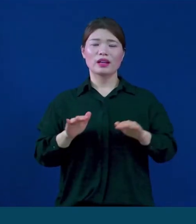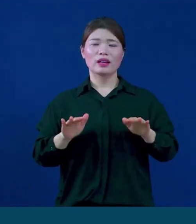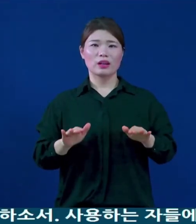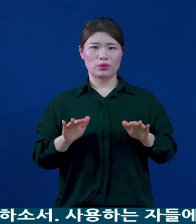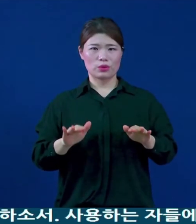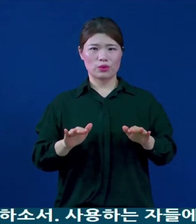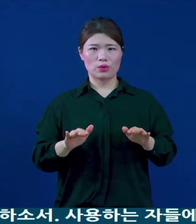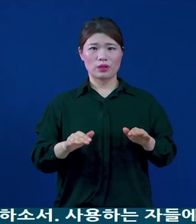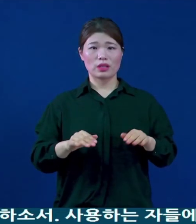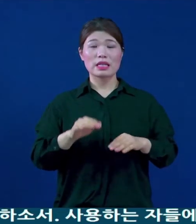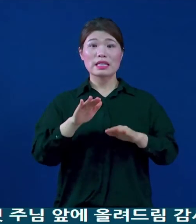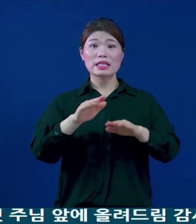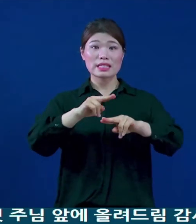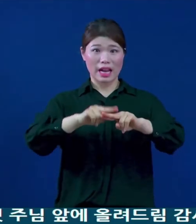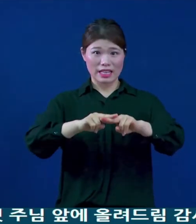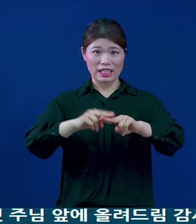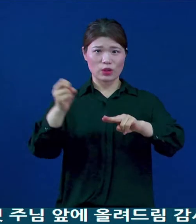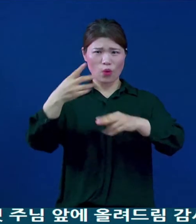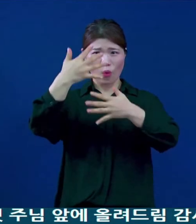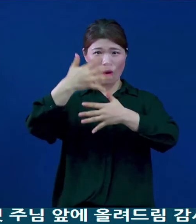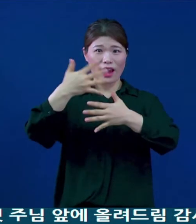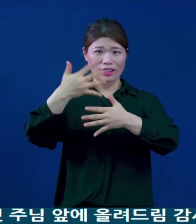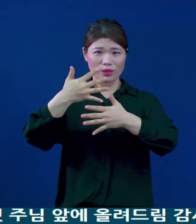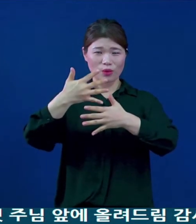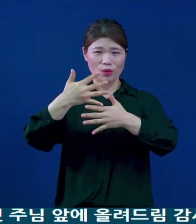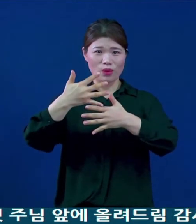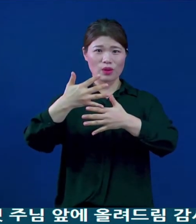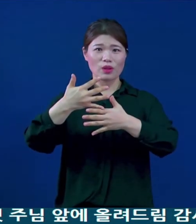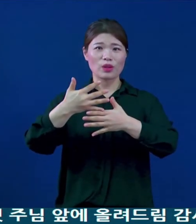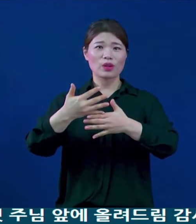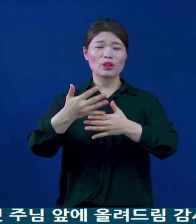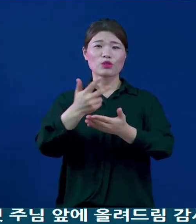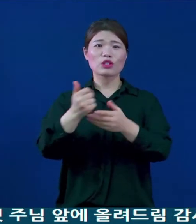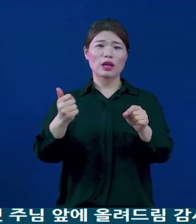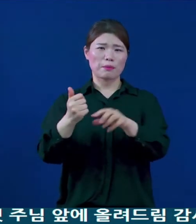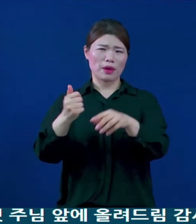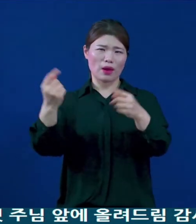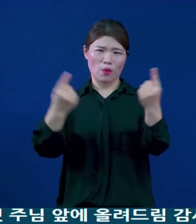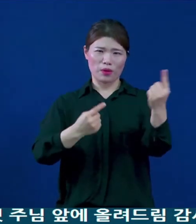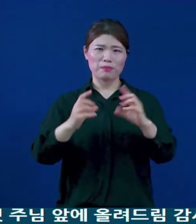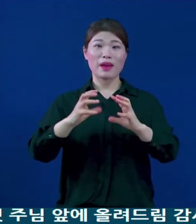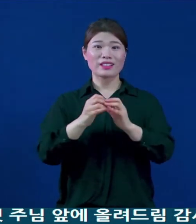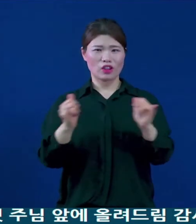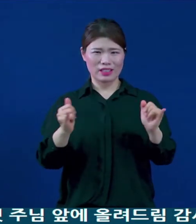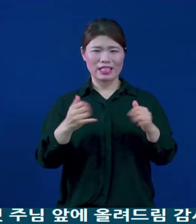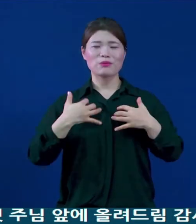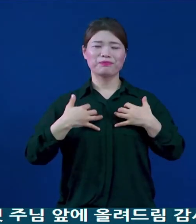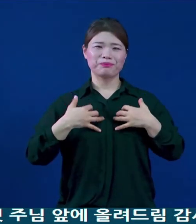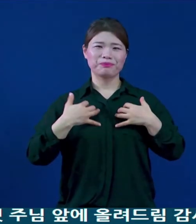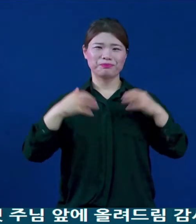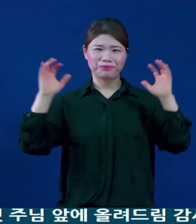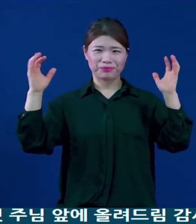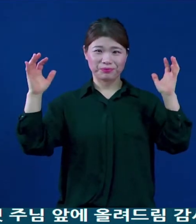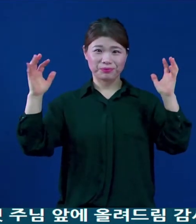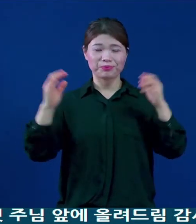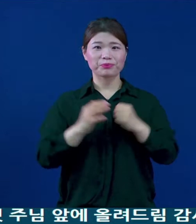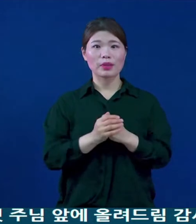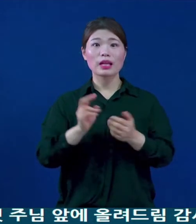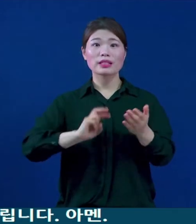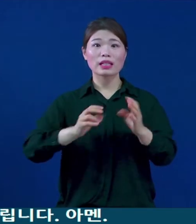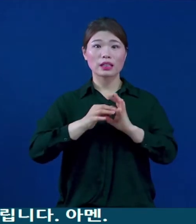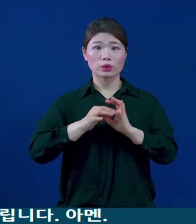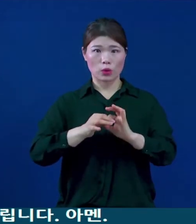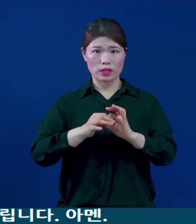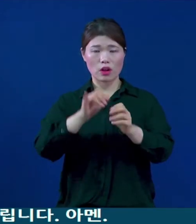오늘도 이 자리에 또 온라인으로 주 앞에 나온 충현의 가족들, 하나님의 백성들 환영합니다. 찬양을 통해서